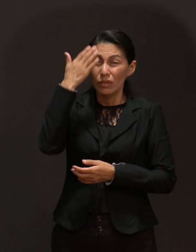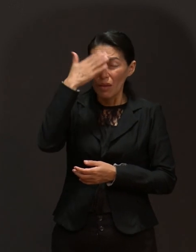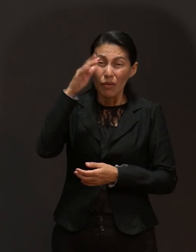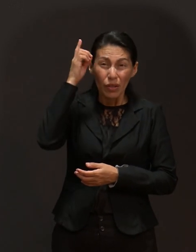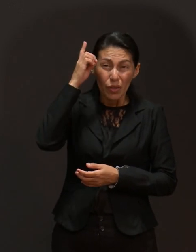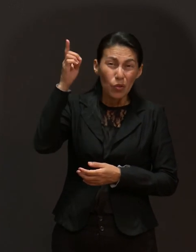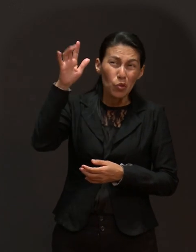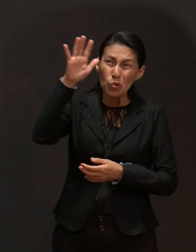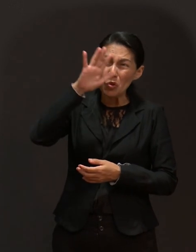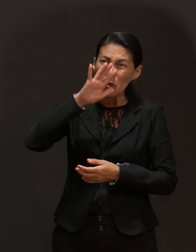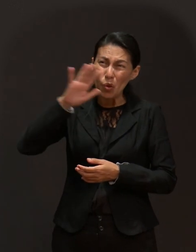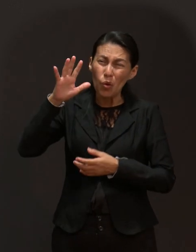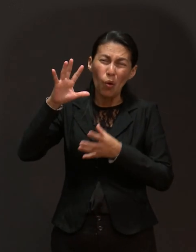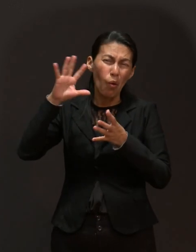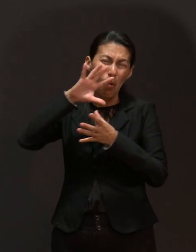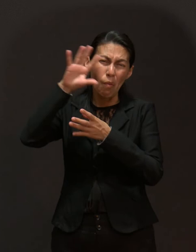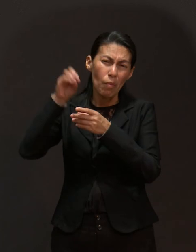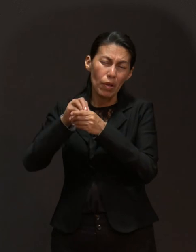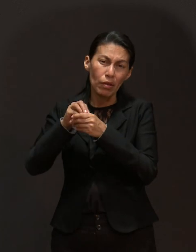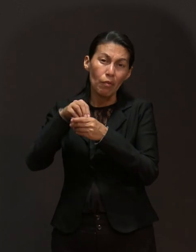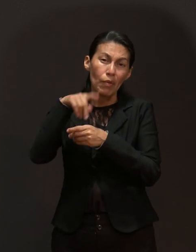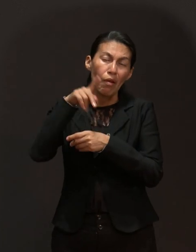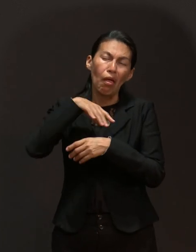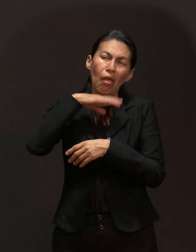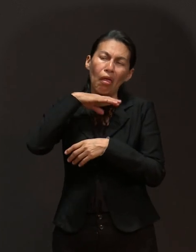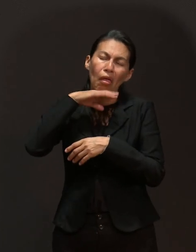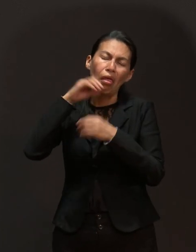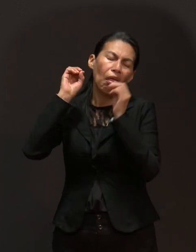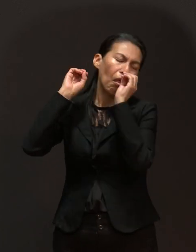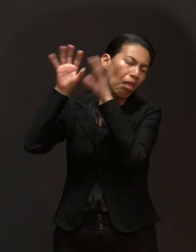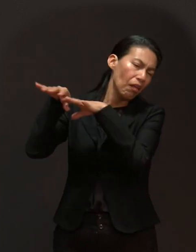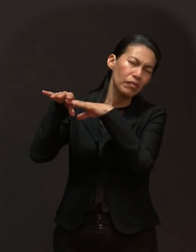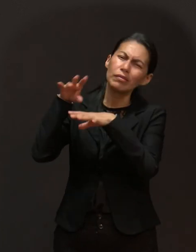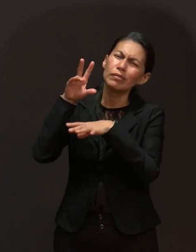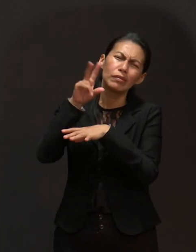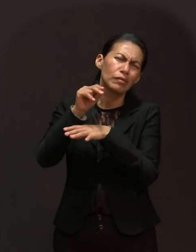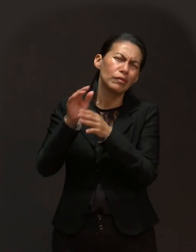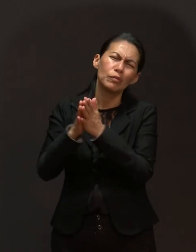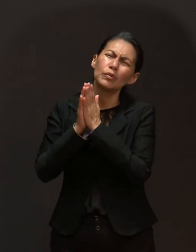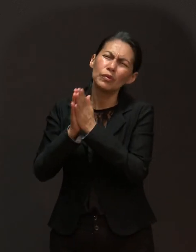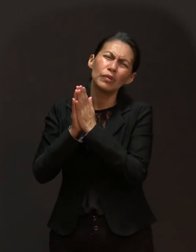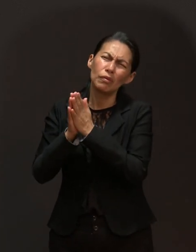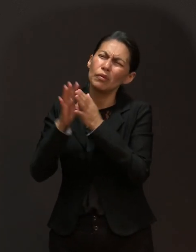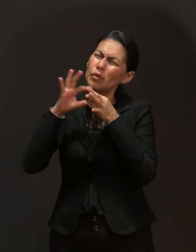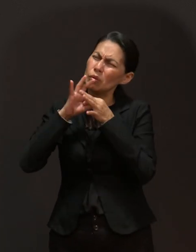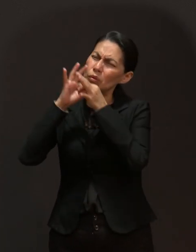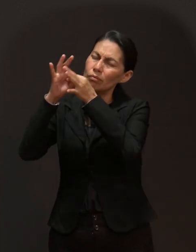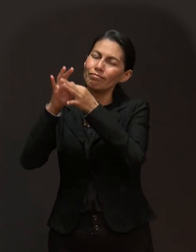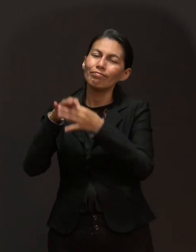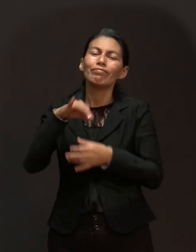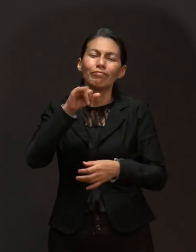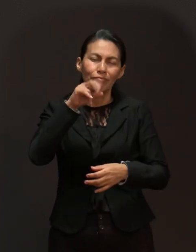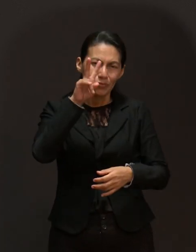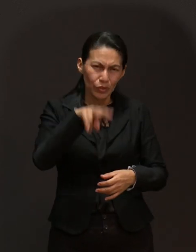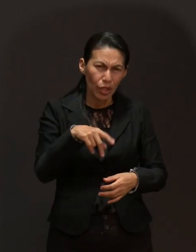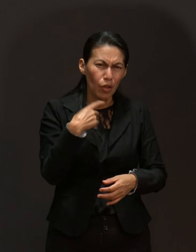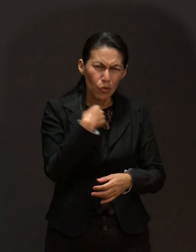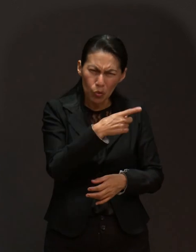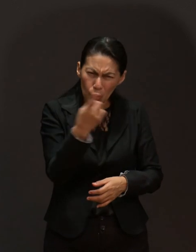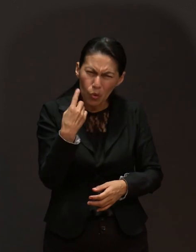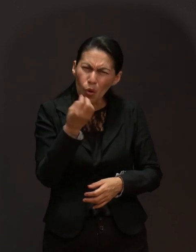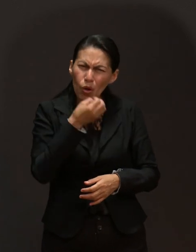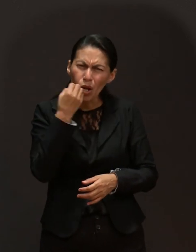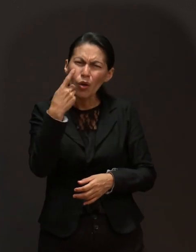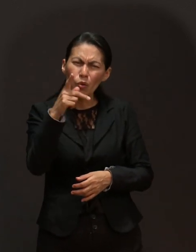todo Y sin Él no somos nada Ciertamente Sakura Estaremos uniéndonos a ti En oración por tu